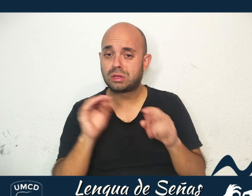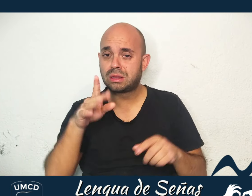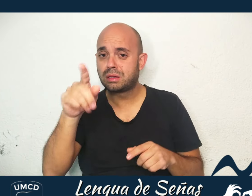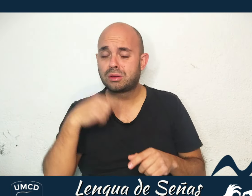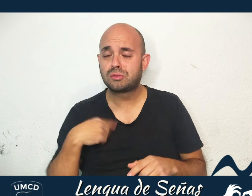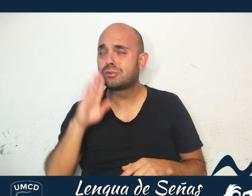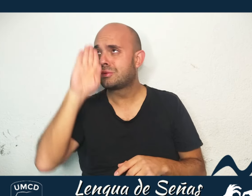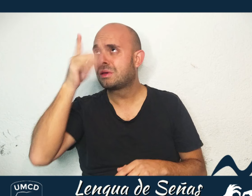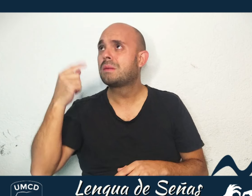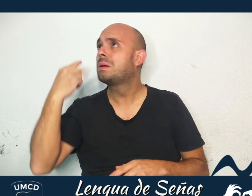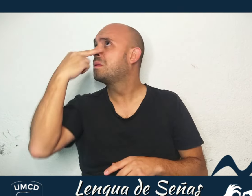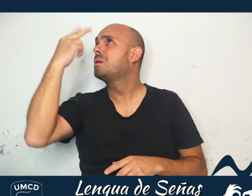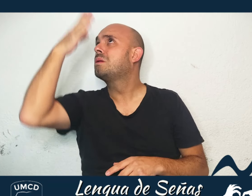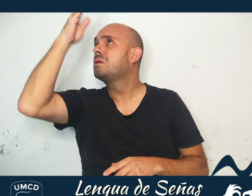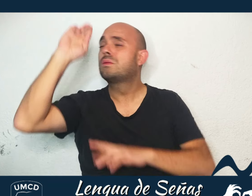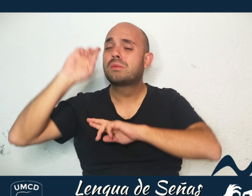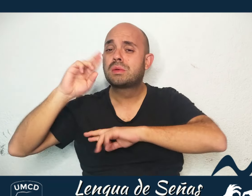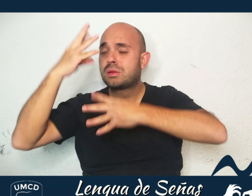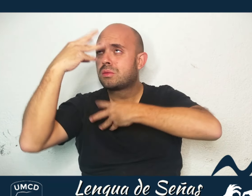por una eternidad.